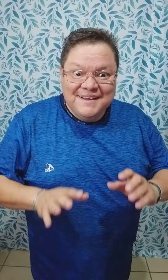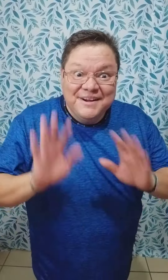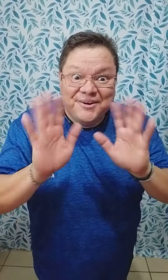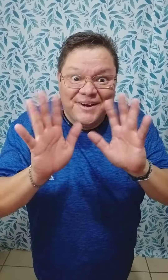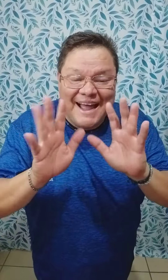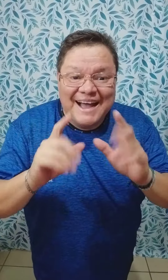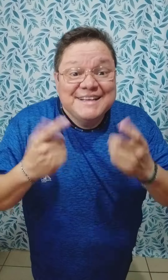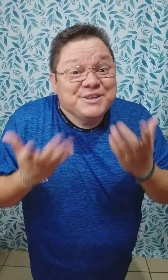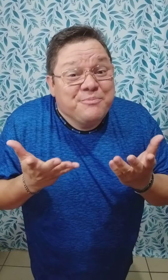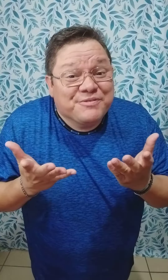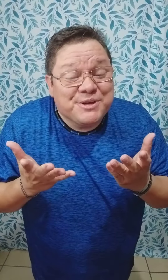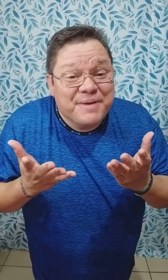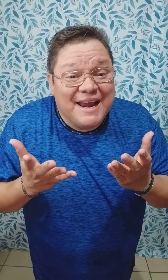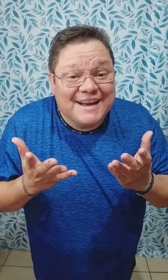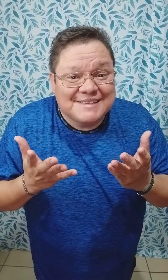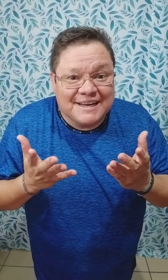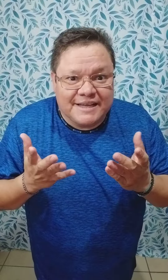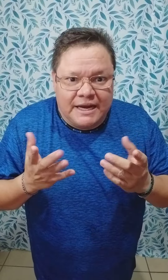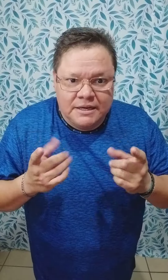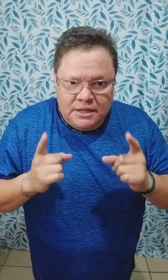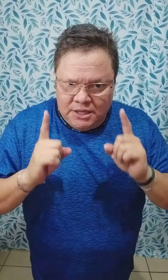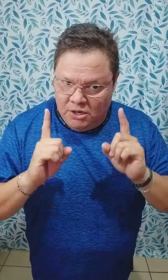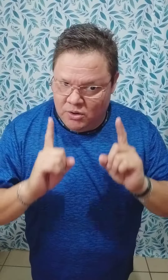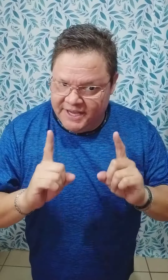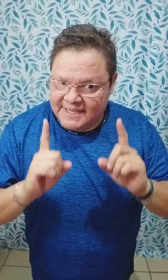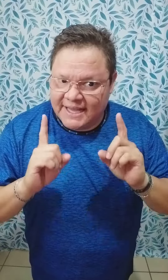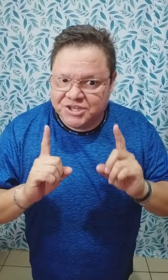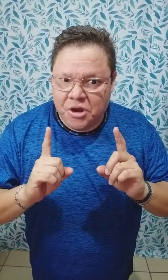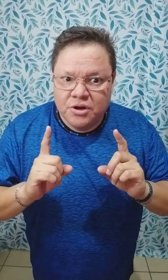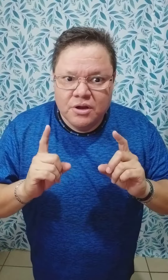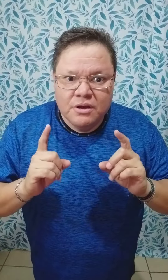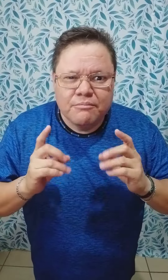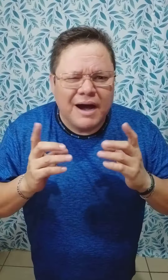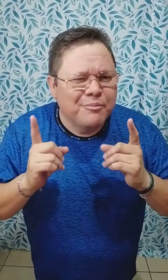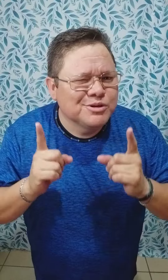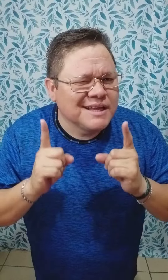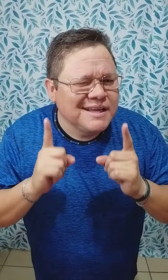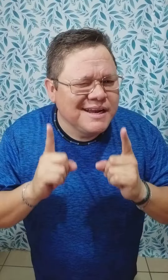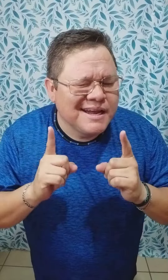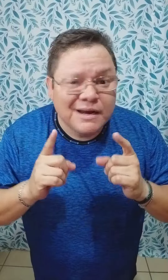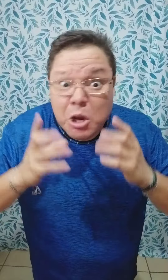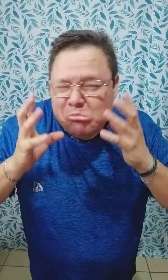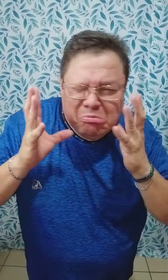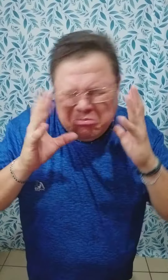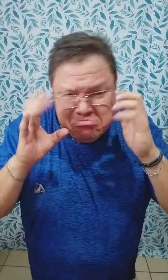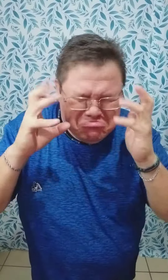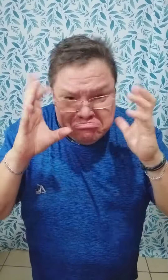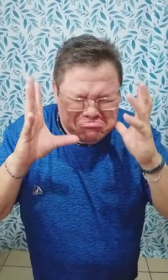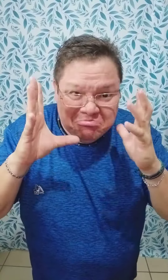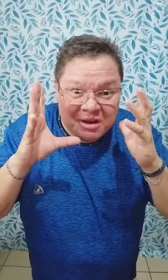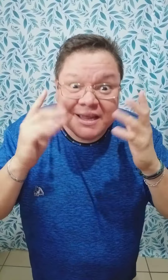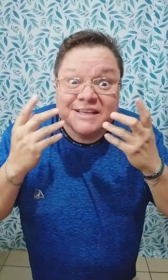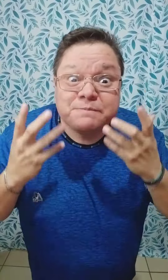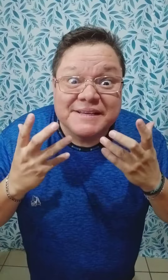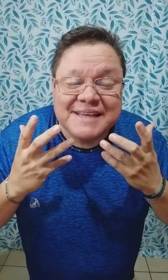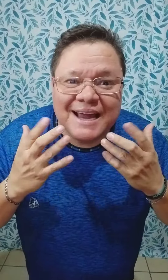Hola, soy el profesor Miguel Ángel Cernaterán y con esta canción vamos a tener que expresar